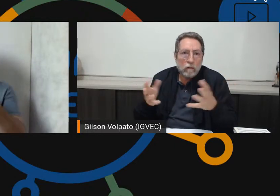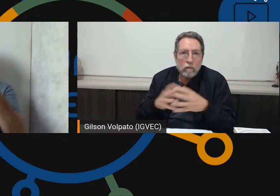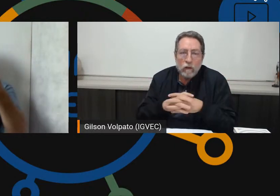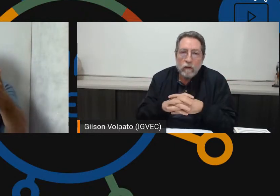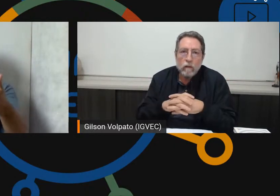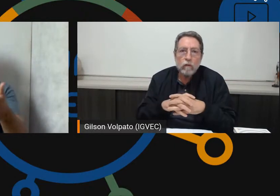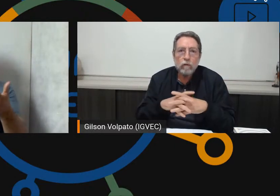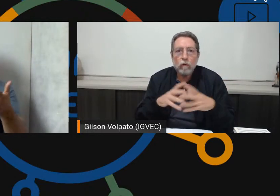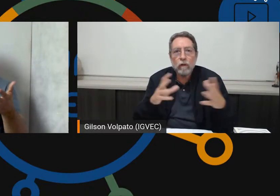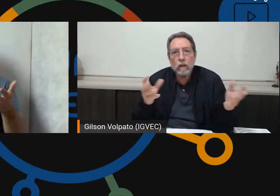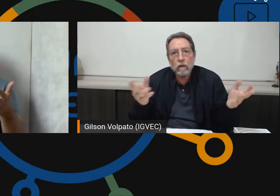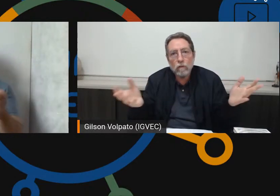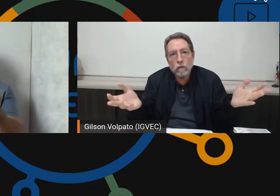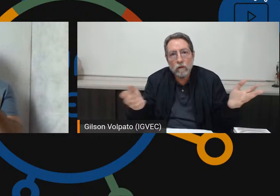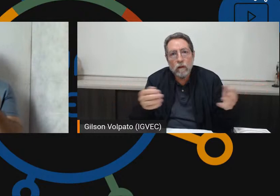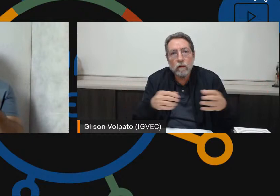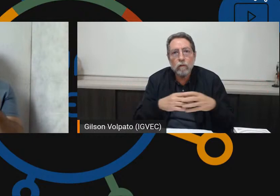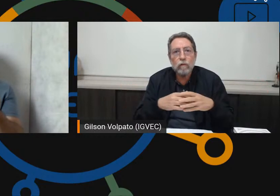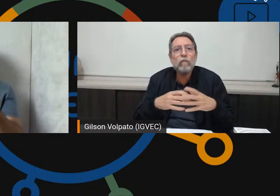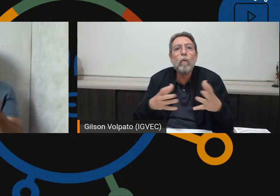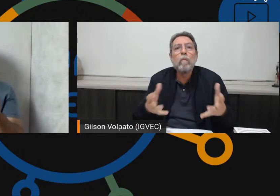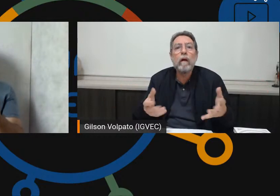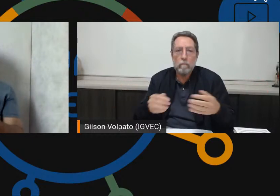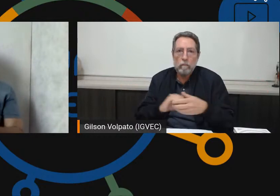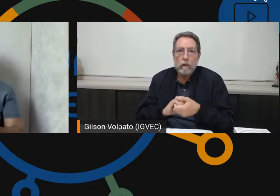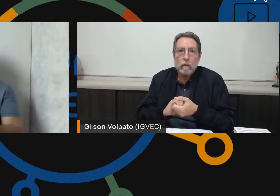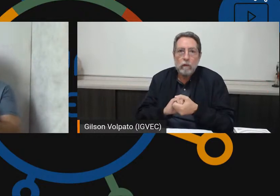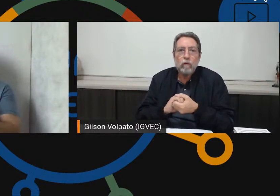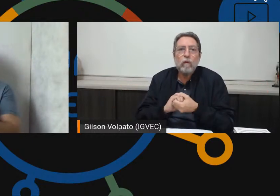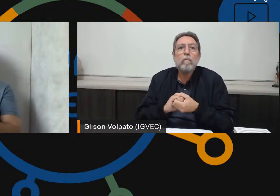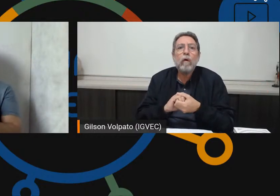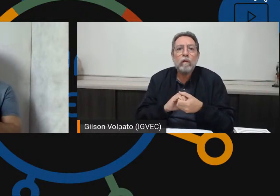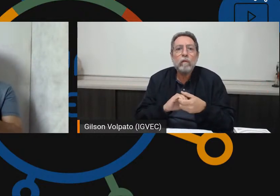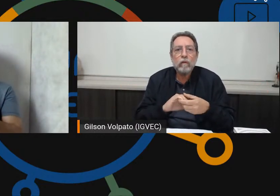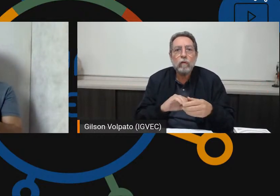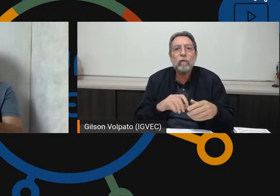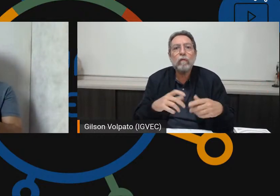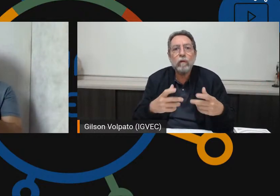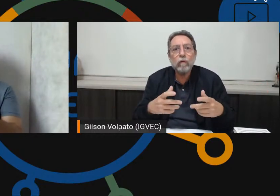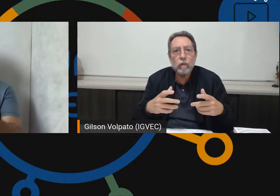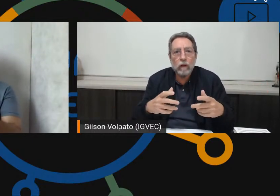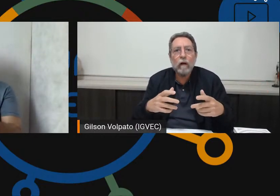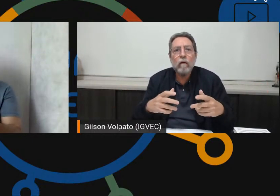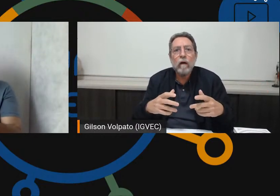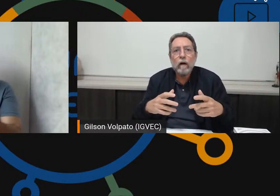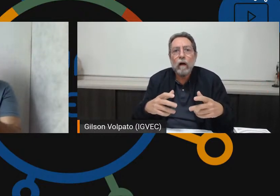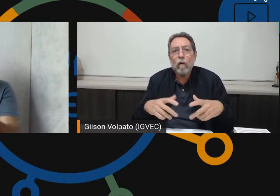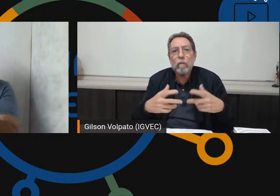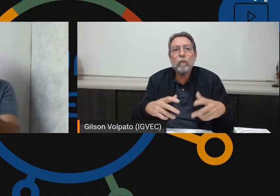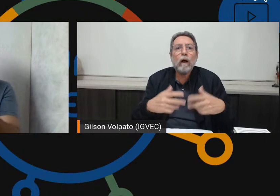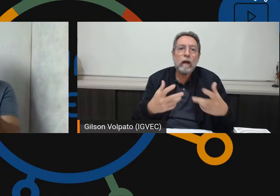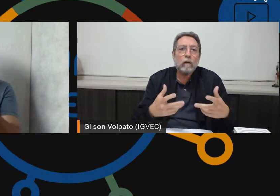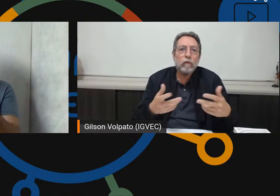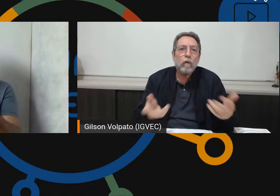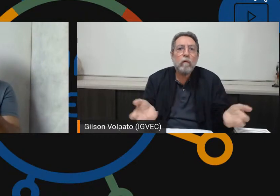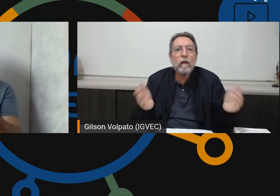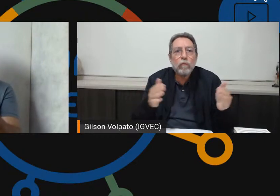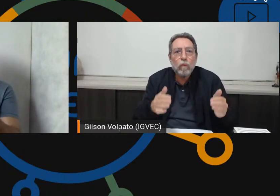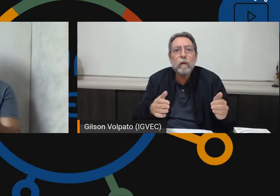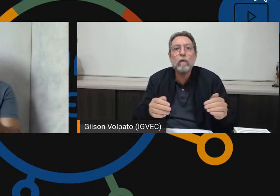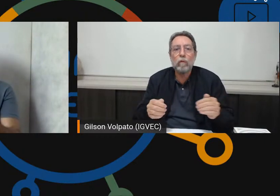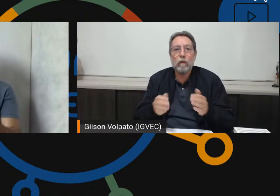daqui 100 anos, 50 anos, 30 anos, descubra. Mas você não pode fazer o seu serviço ficar a obra do